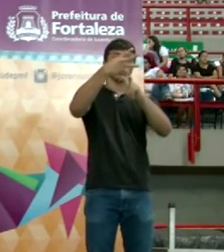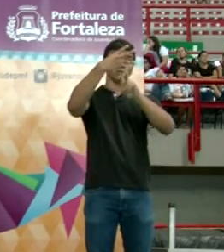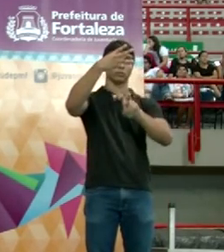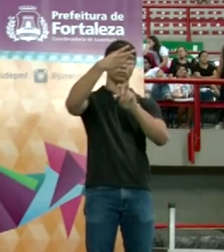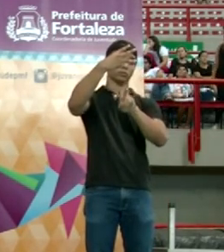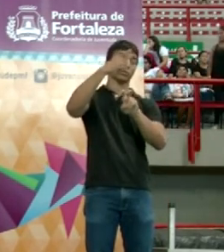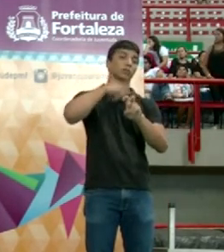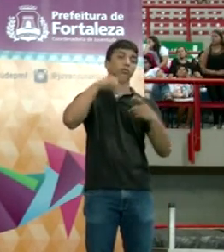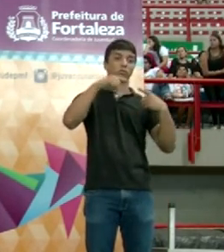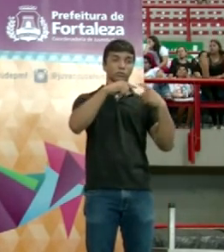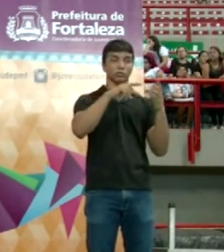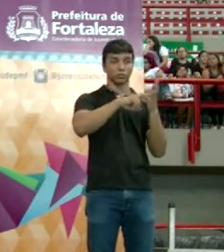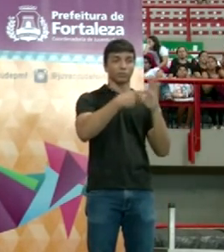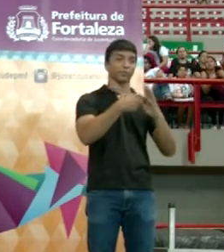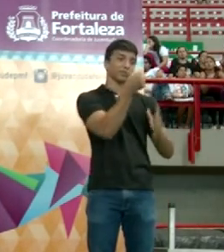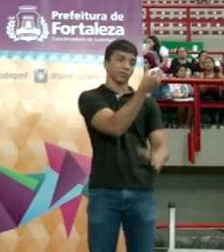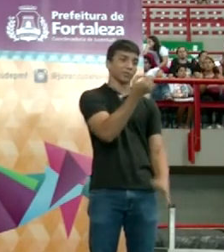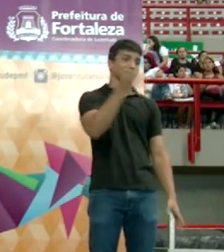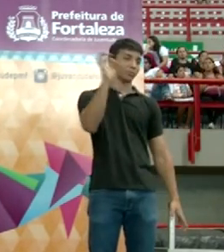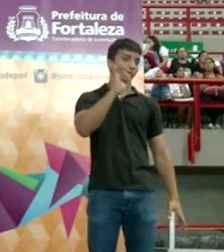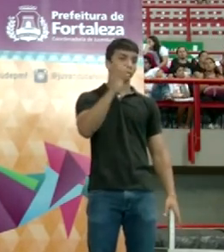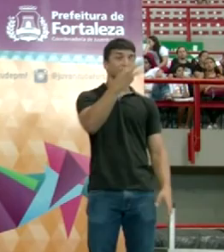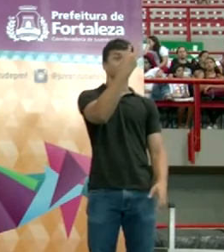3/5 quer dizer 60%.